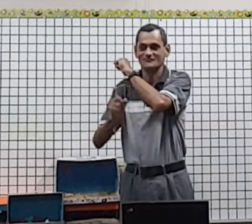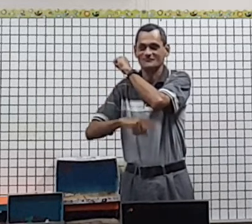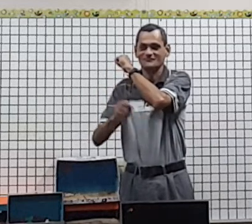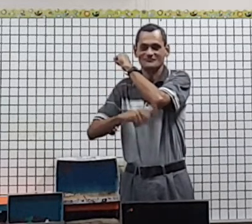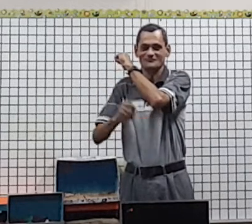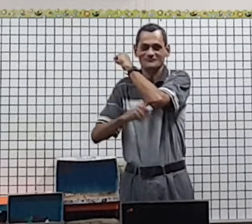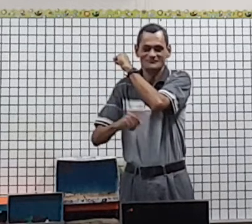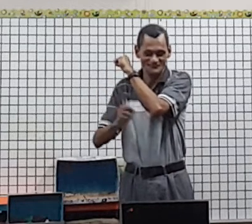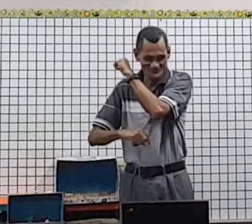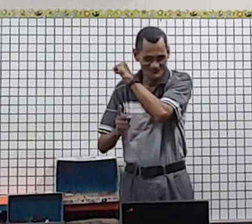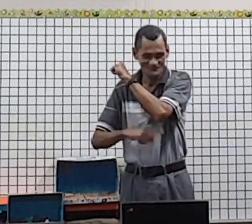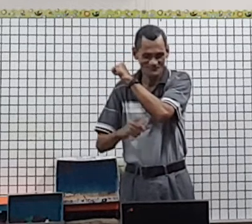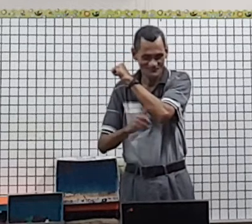Castigo.